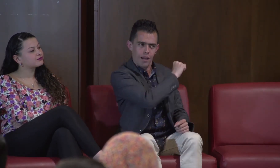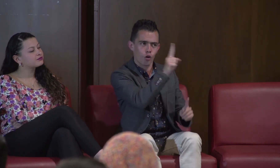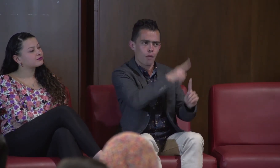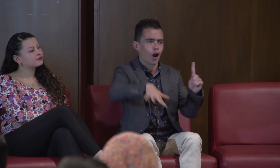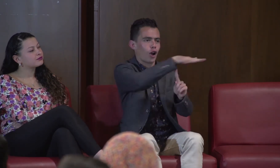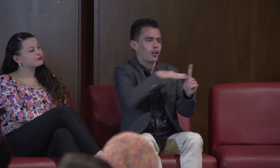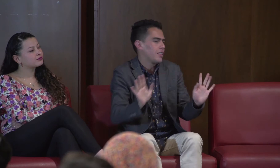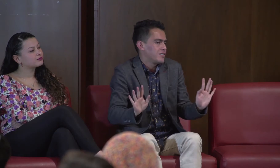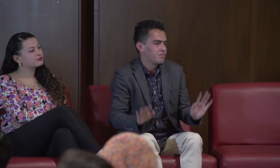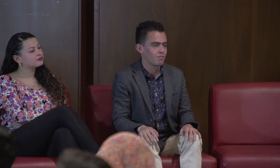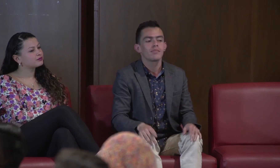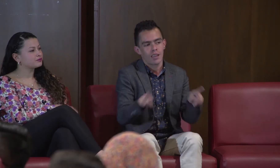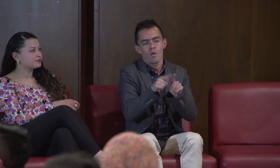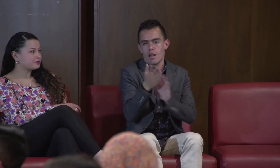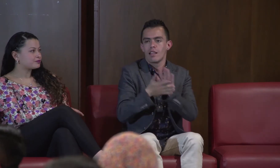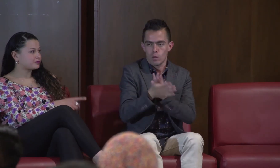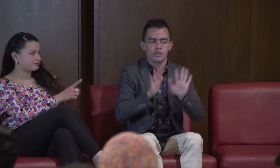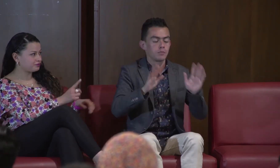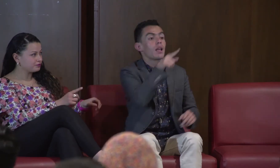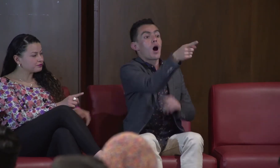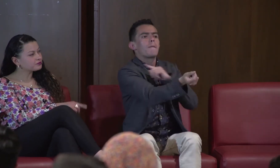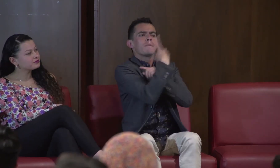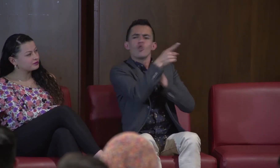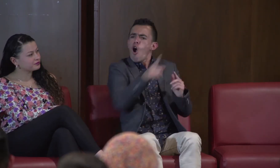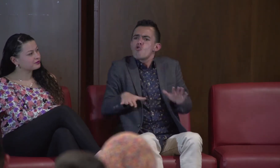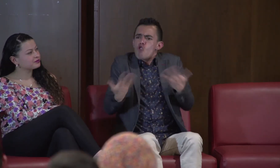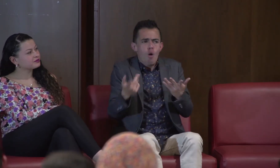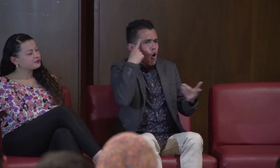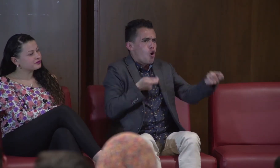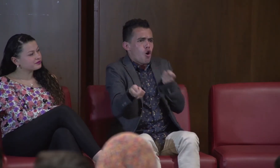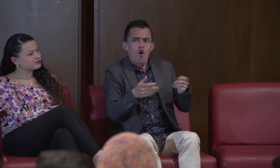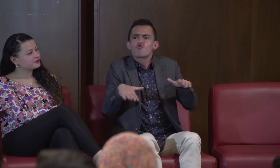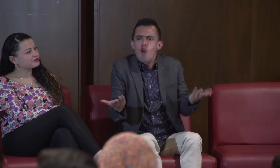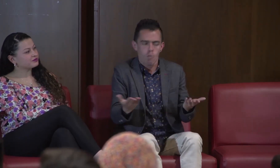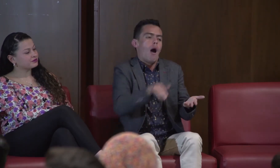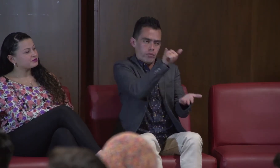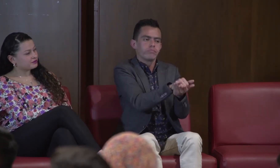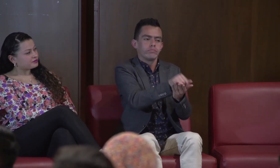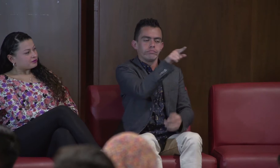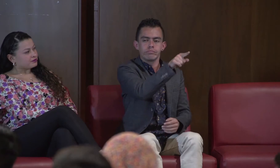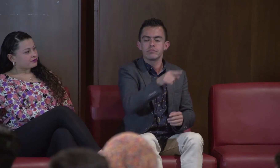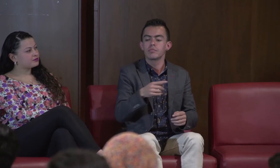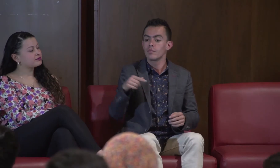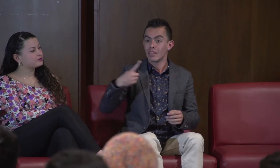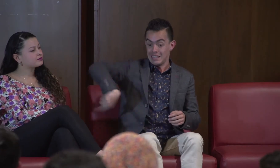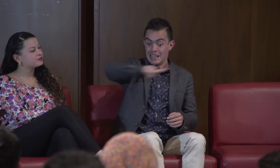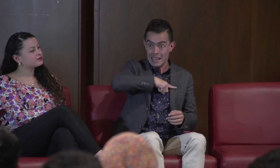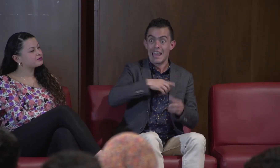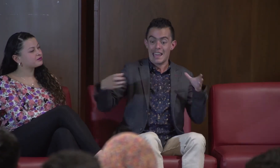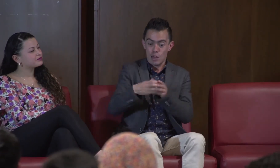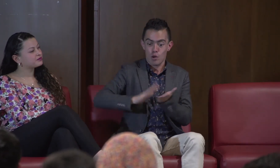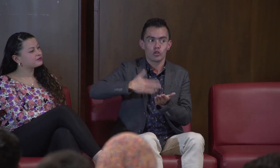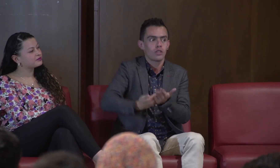No, porque es el mismo idioma. Dependiendo del registro, del discurso, de cómo se esté dando la interacción, se van a entender. ¿Cuál es la estrategia